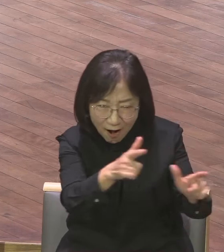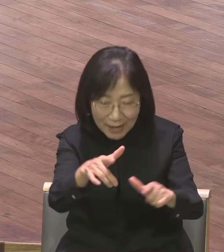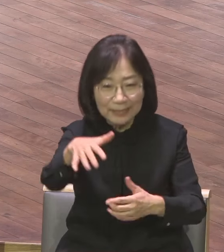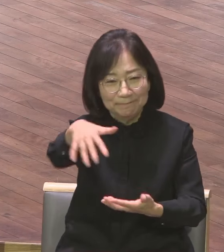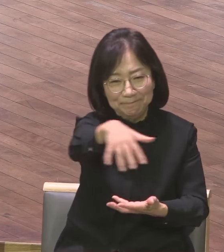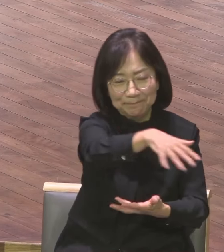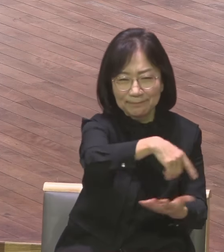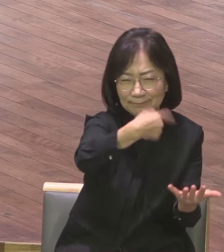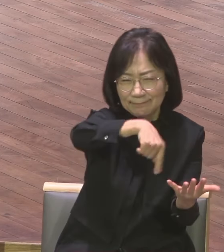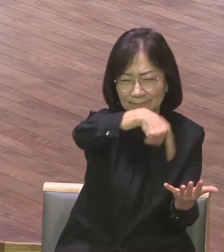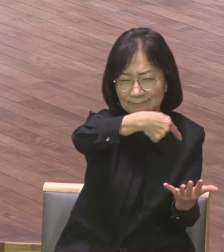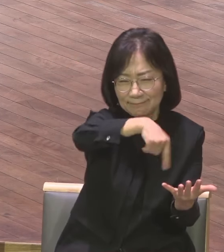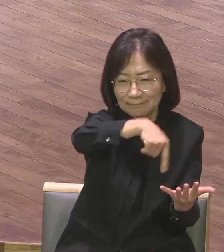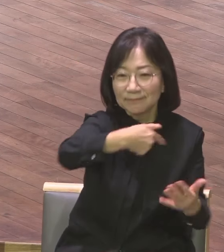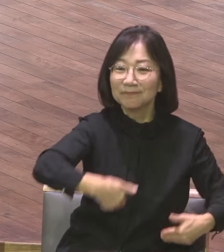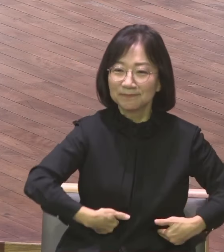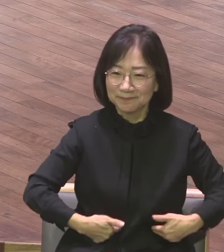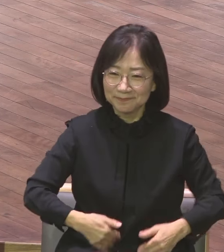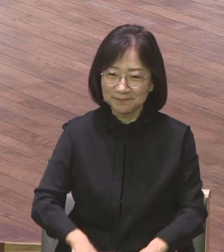있습니다. 서울에 제일 많아.